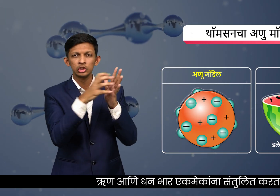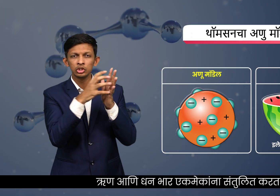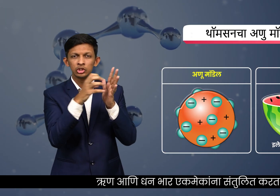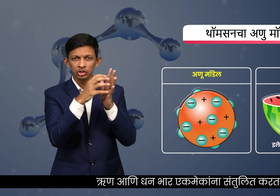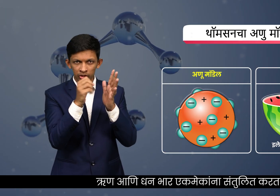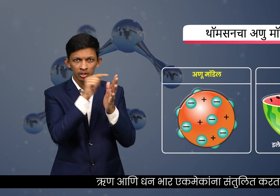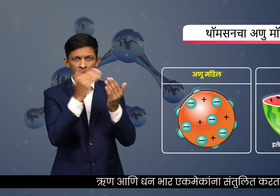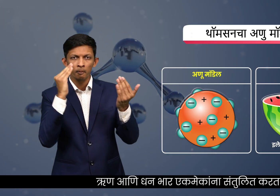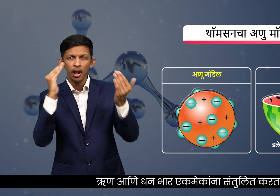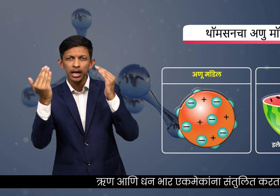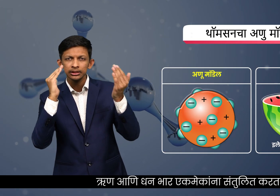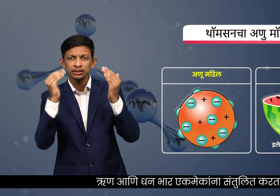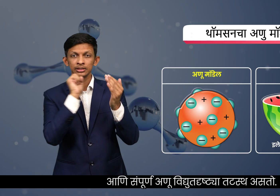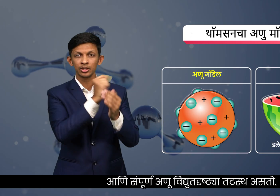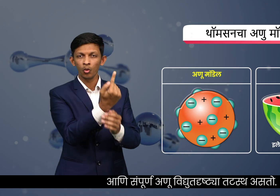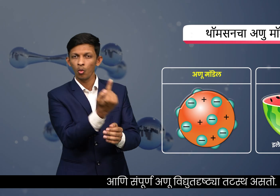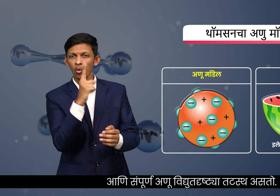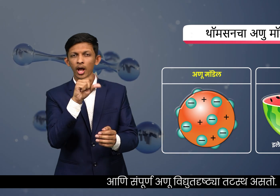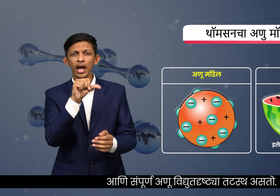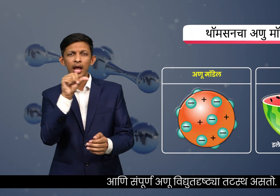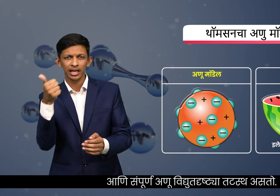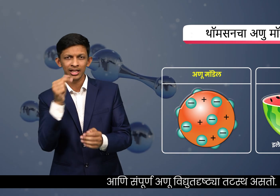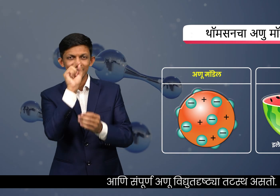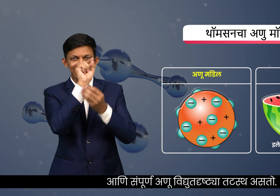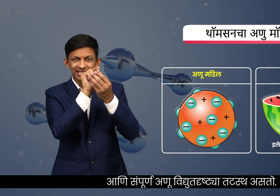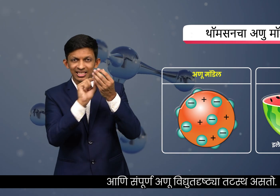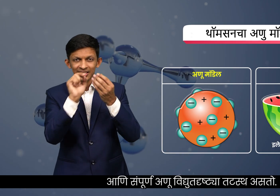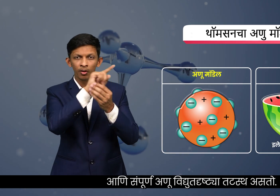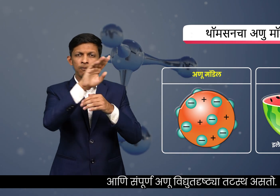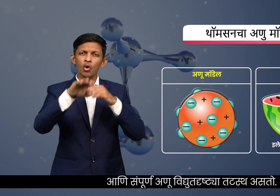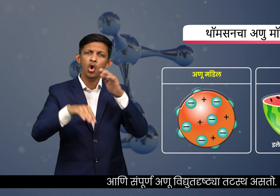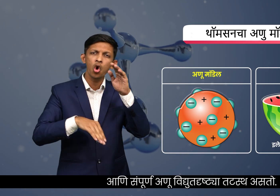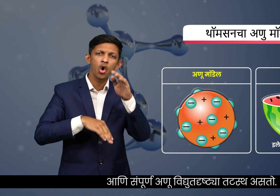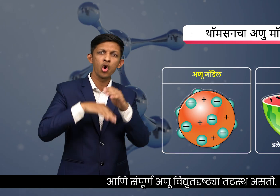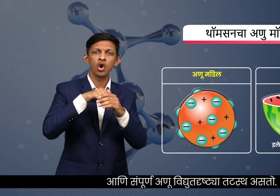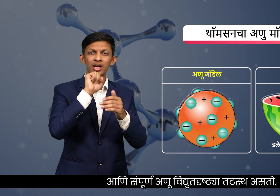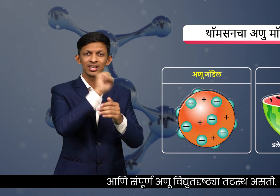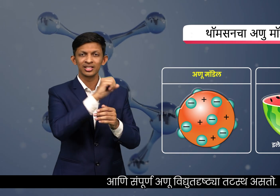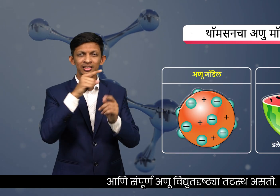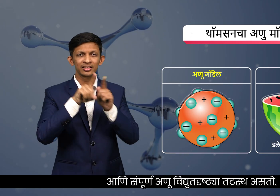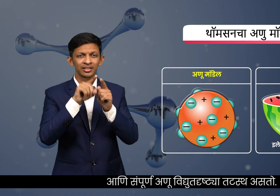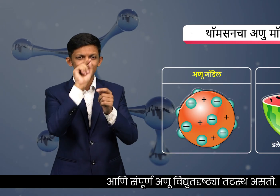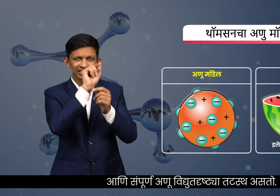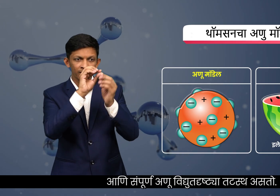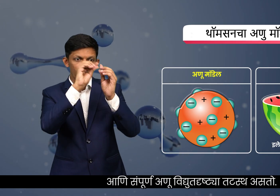करतात आणि संपूर्ण अणू विद्युतच्या तटस्थ असतो.